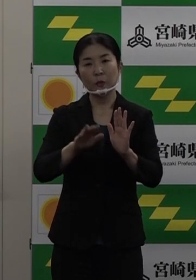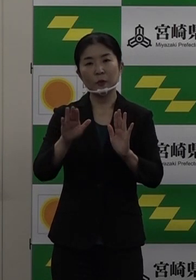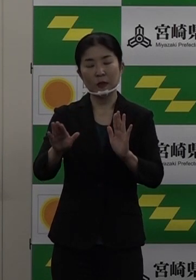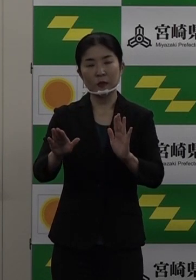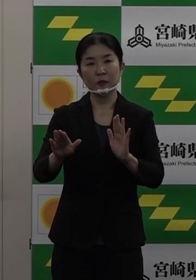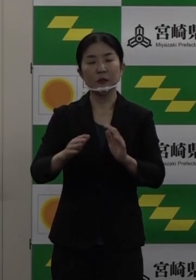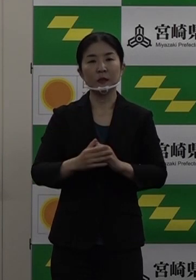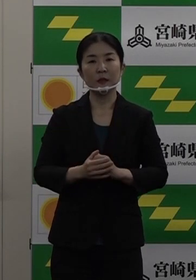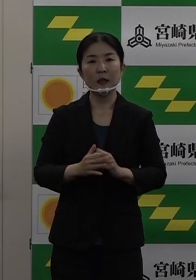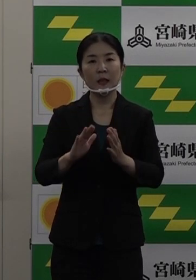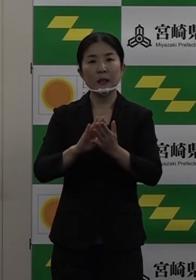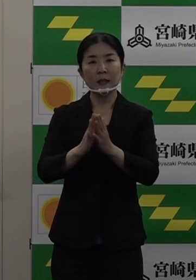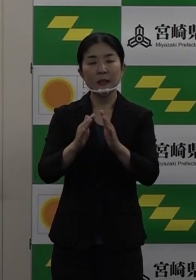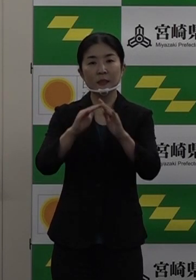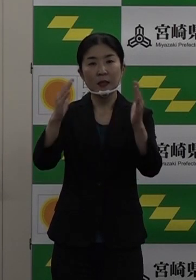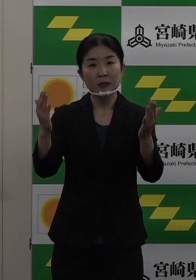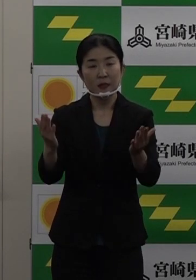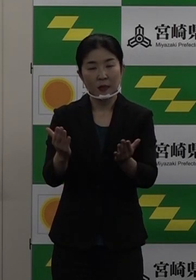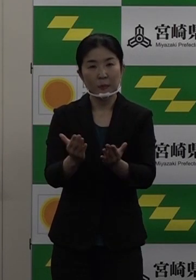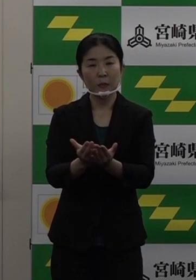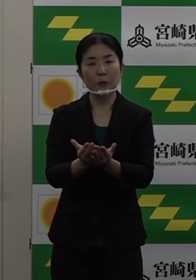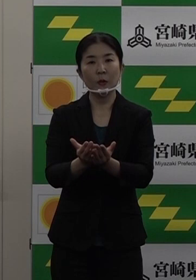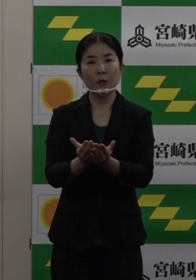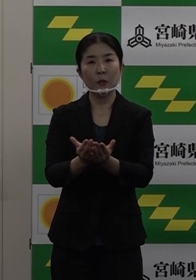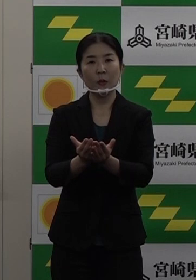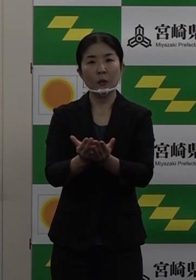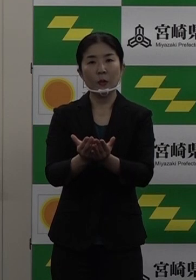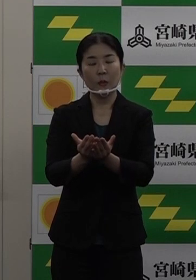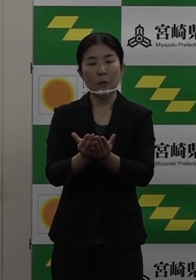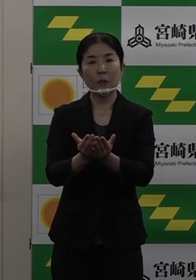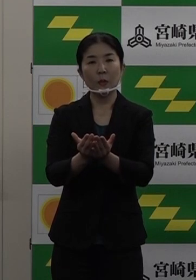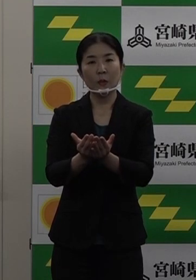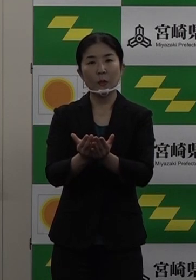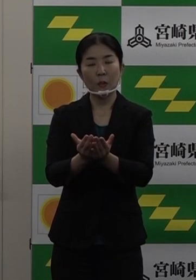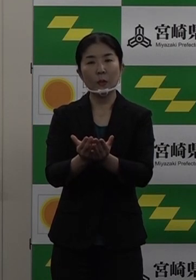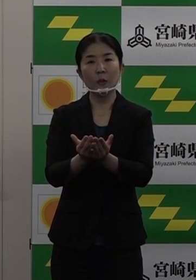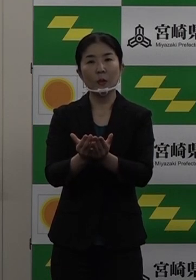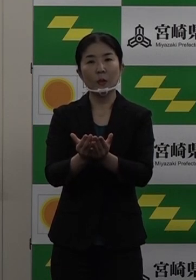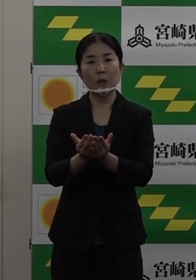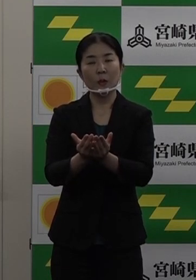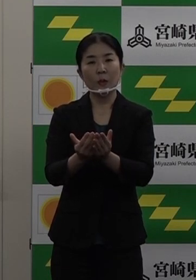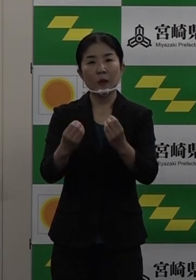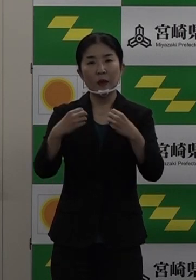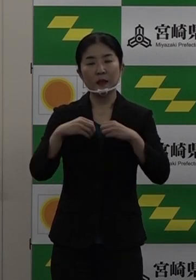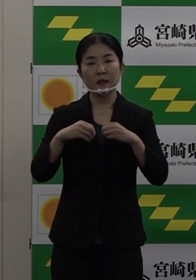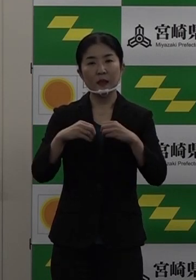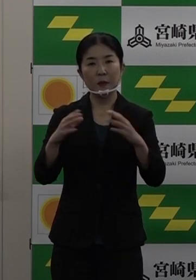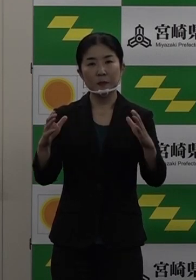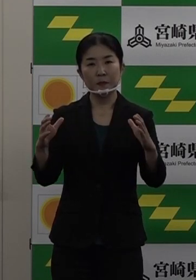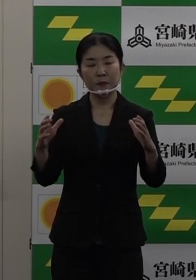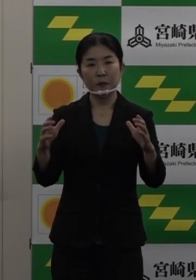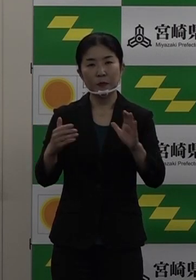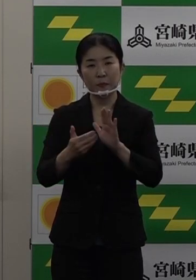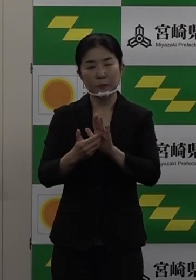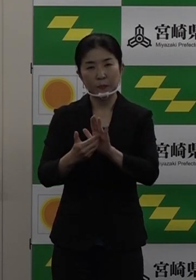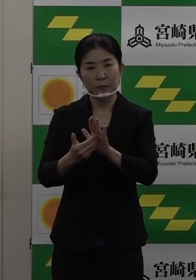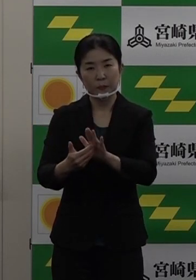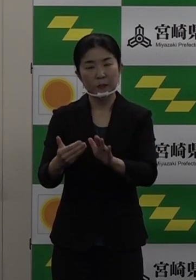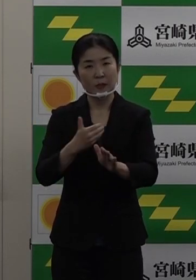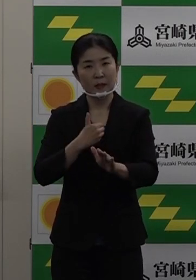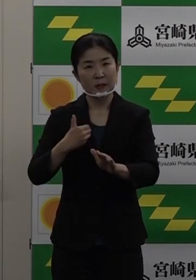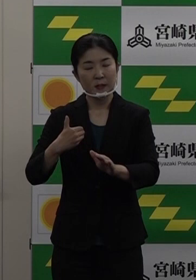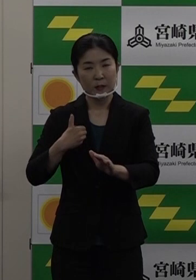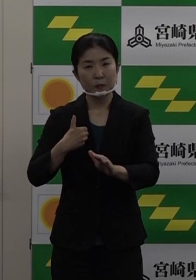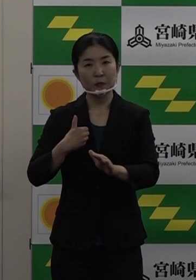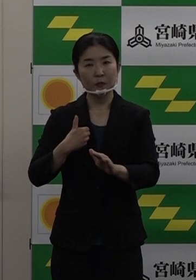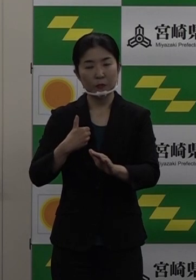。県全体としまして、沈静化が図られつつあるものということを、この県域ごとに